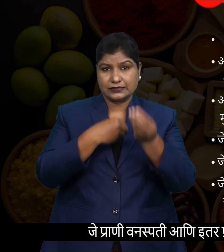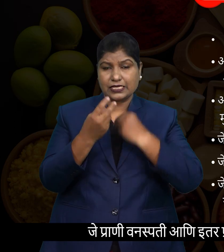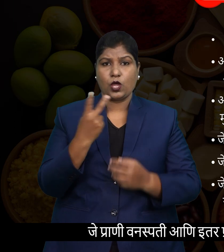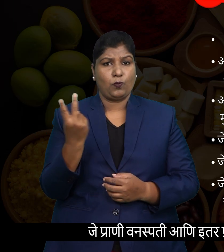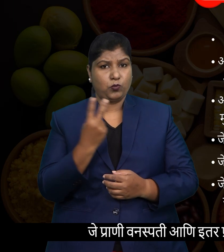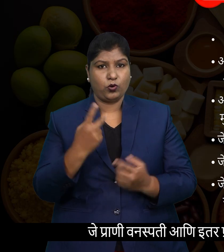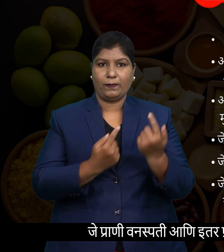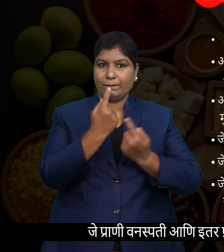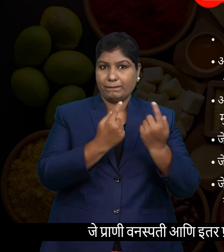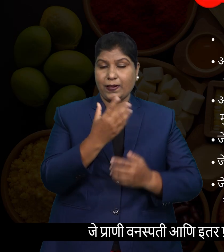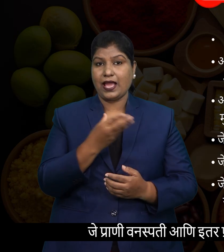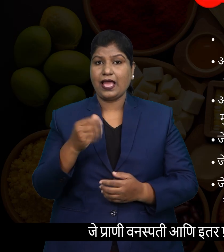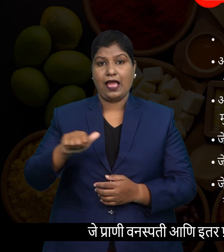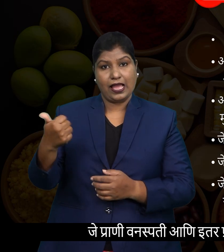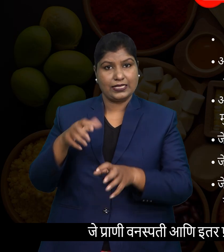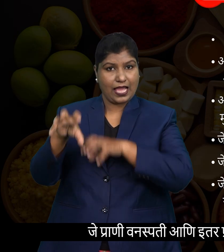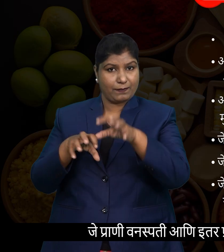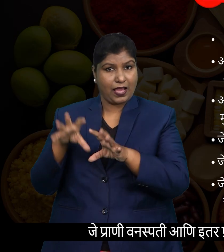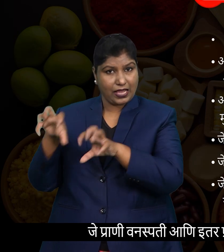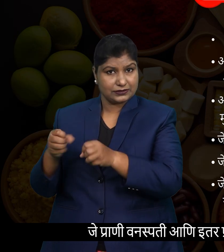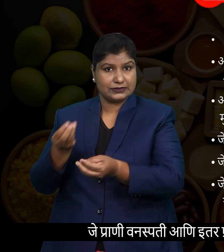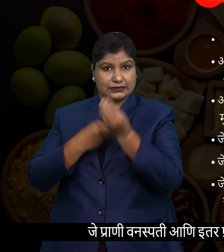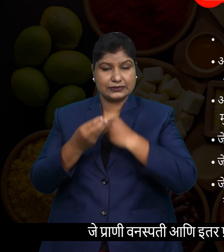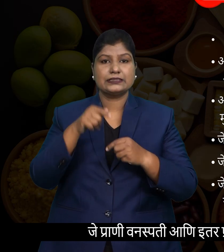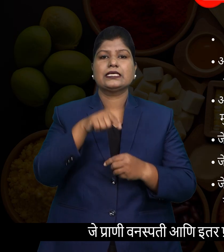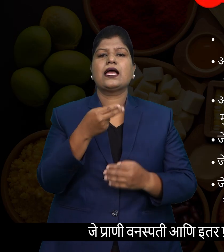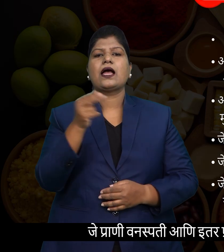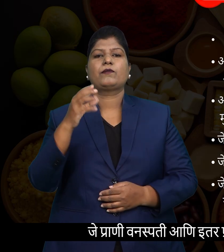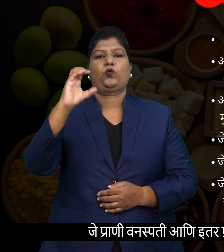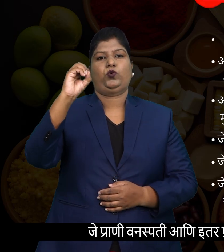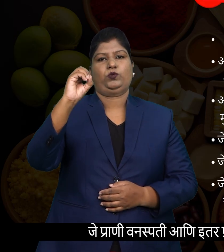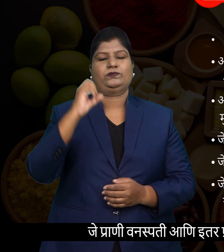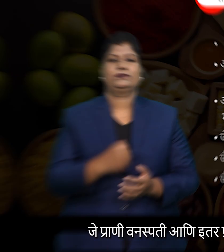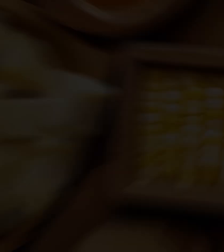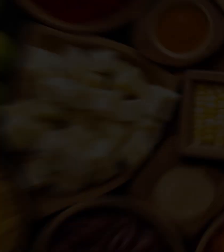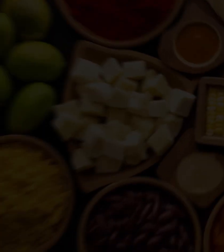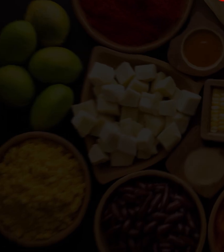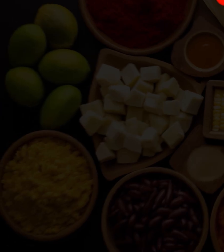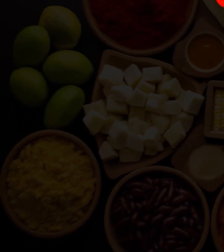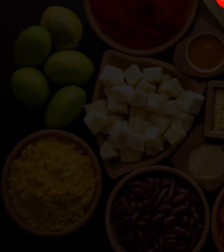वनस्पती आणि इतर प्राणी दोन्ही खातात त्यांना सर्वभक्षी म्हणतात.